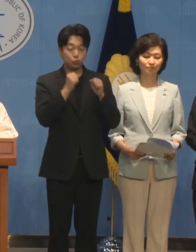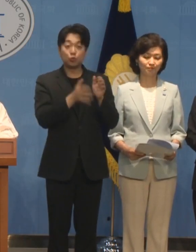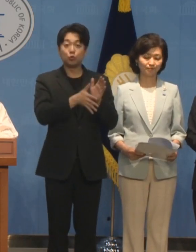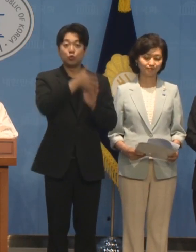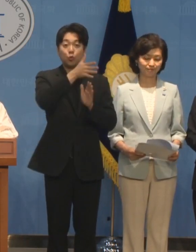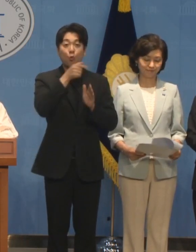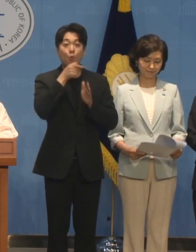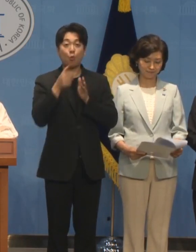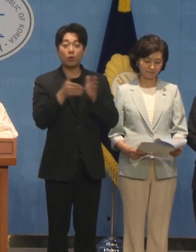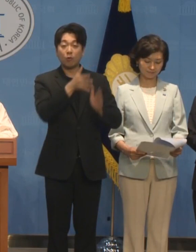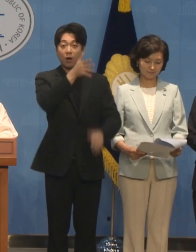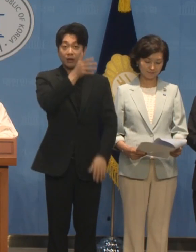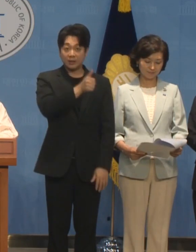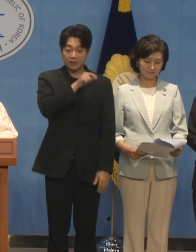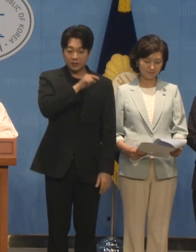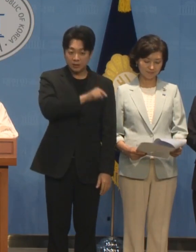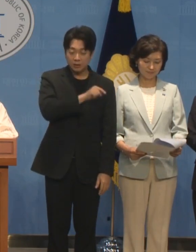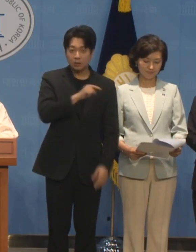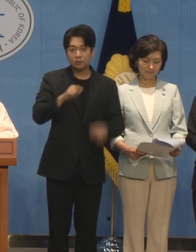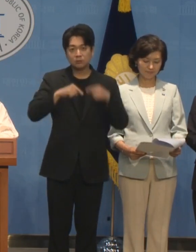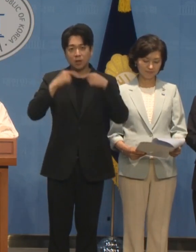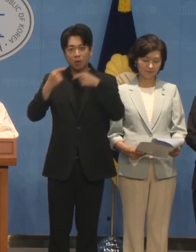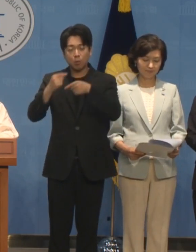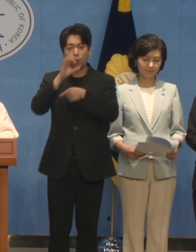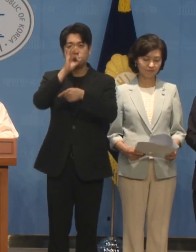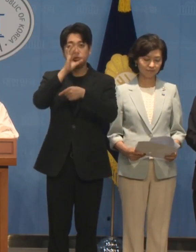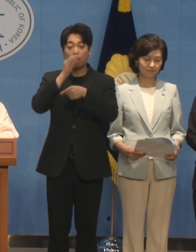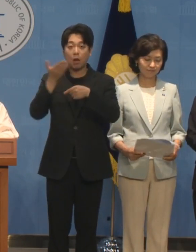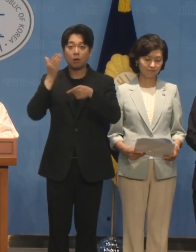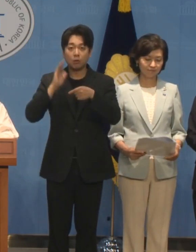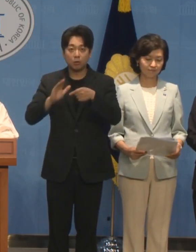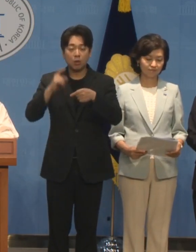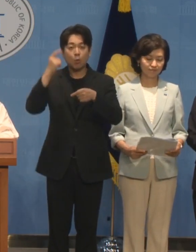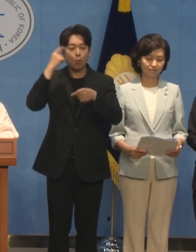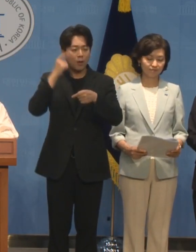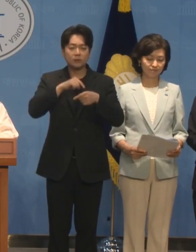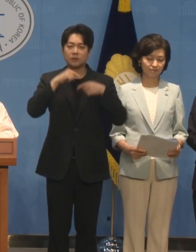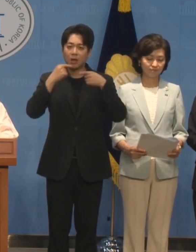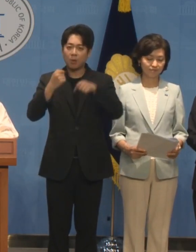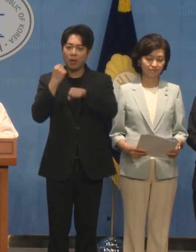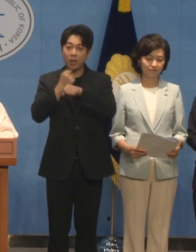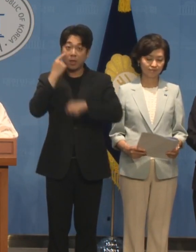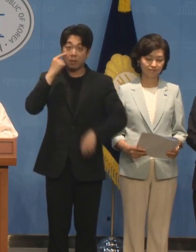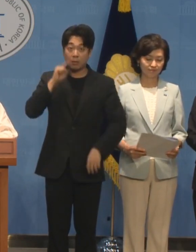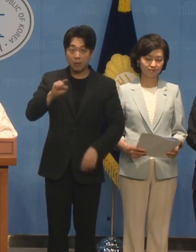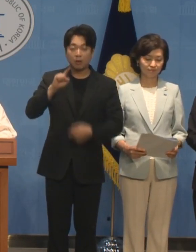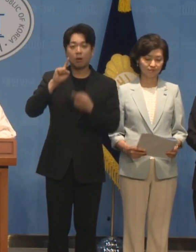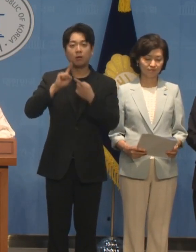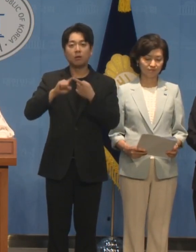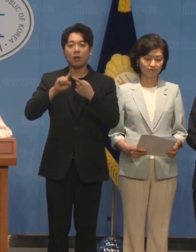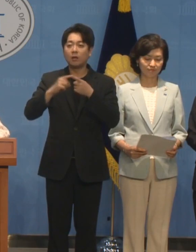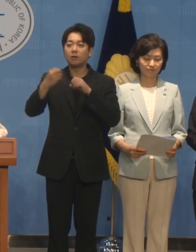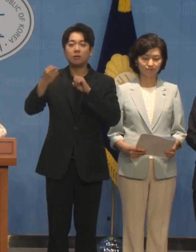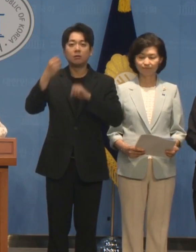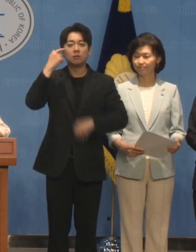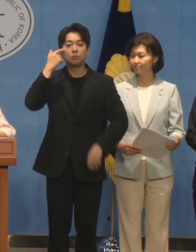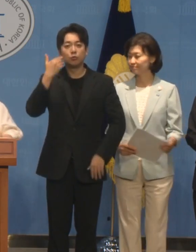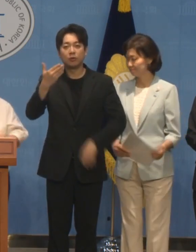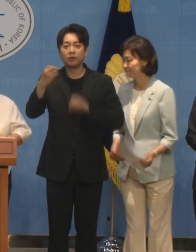어떻게 참석한 것인지 회의에서 어떤 얘기를 했는지 대해서도 답변을